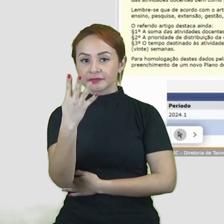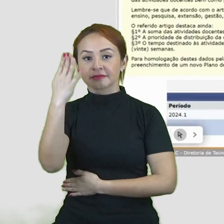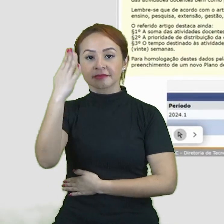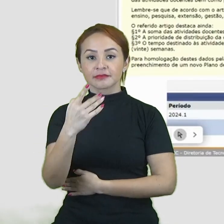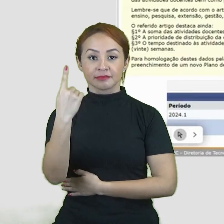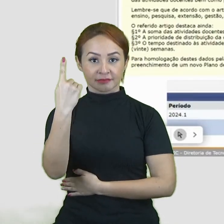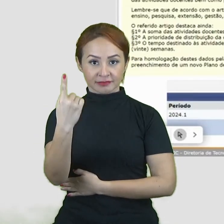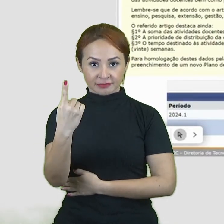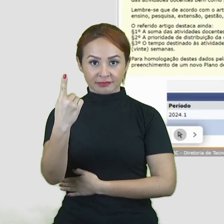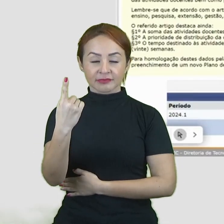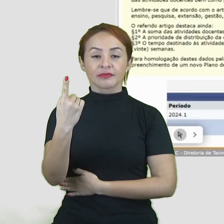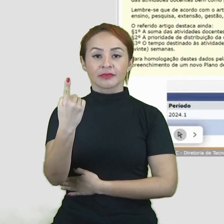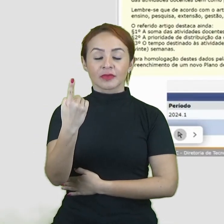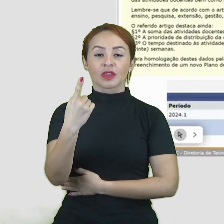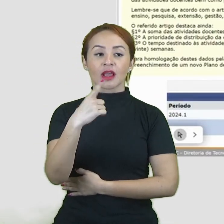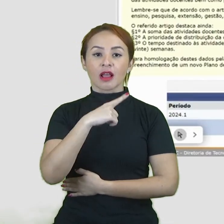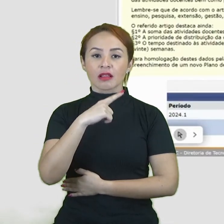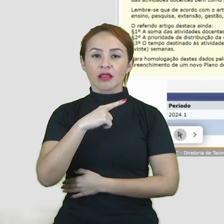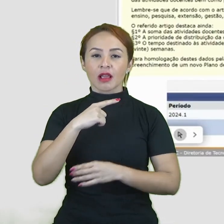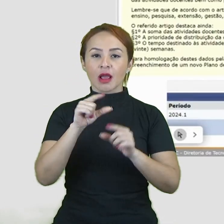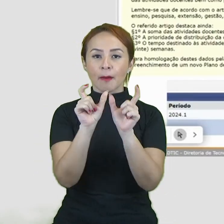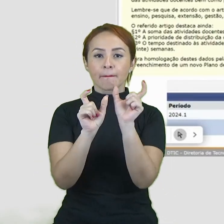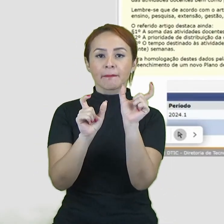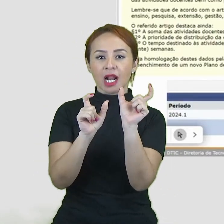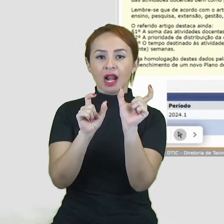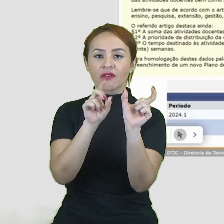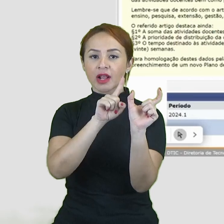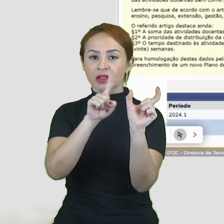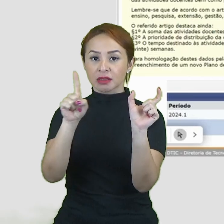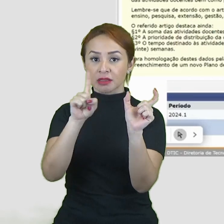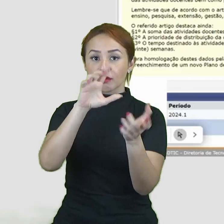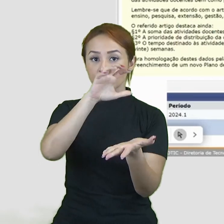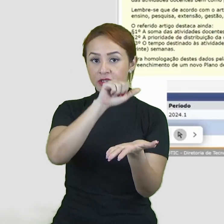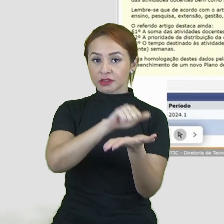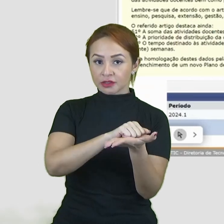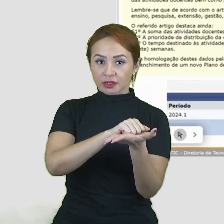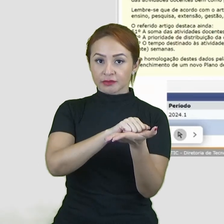situação desse plano consta como não cadastrado